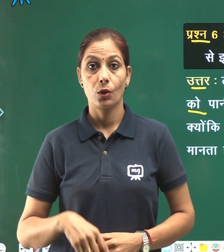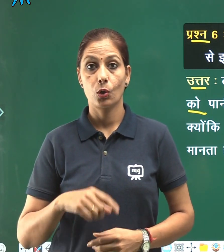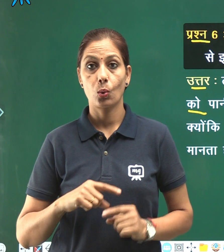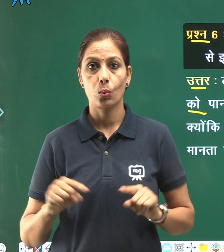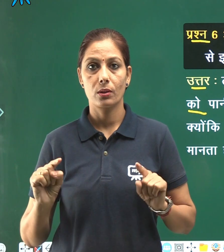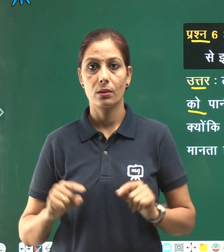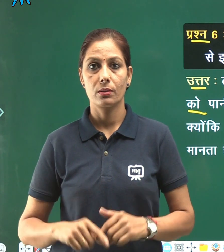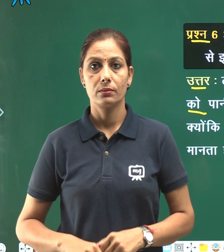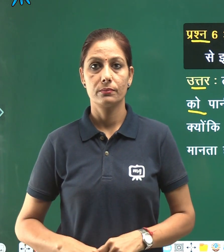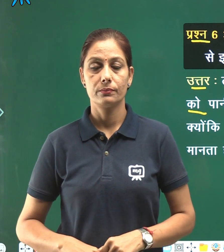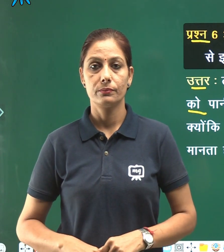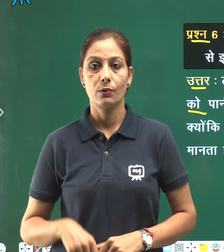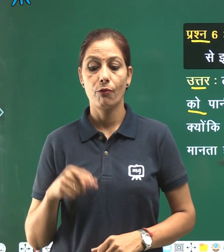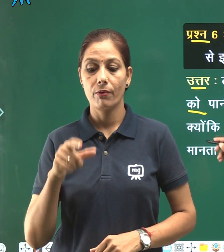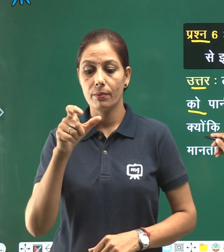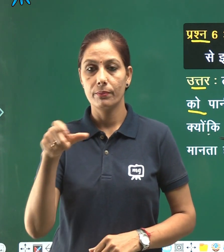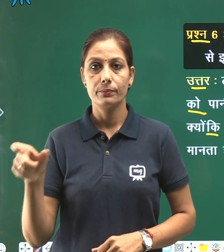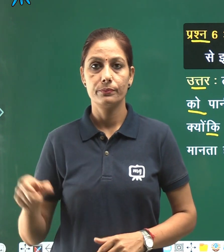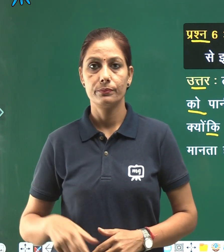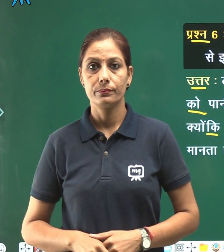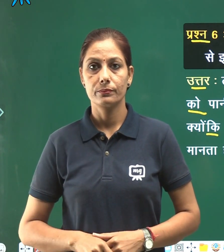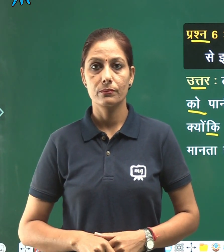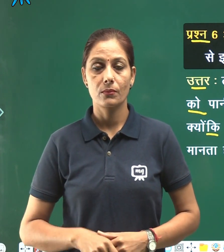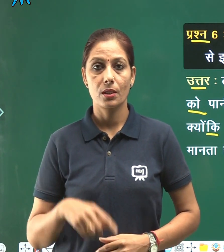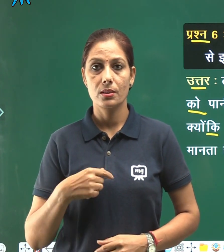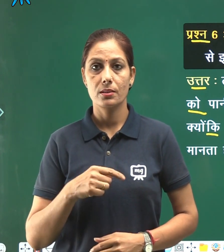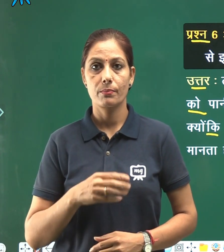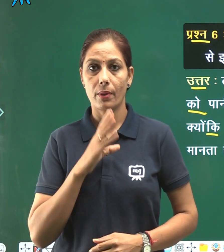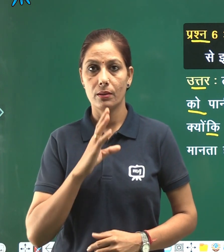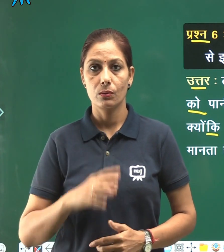क्योंकि वह इसे